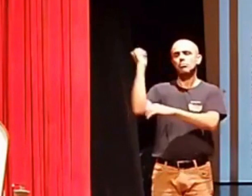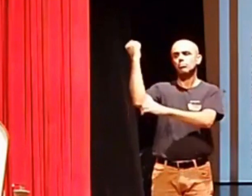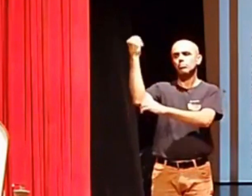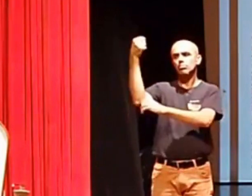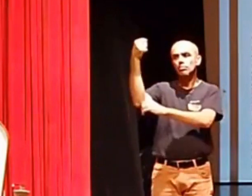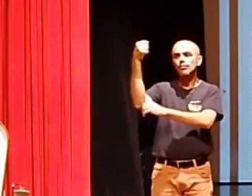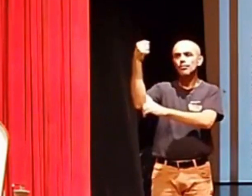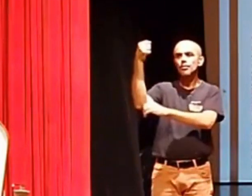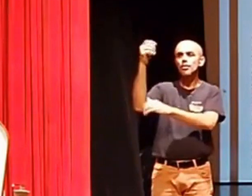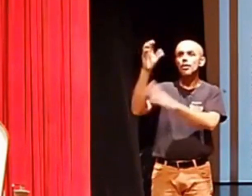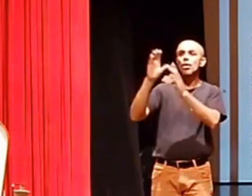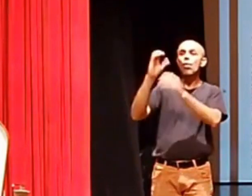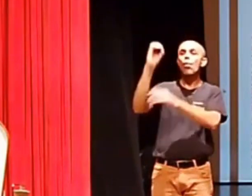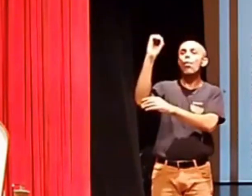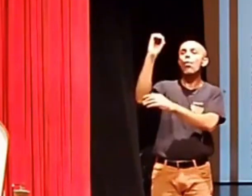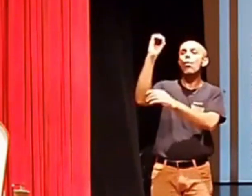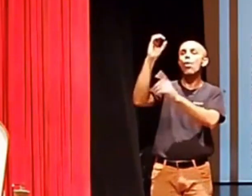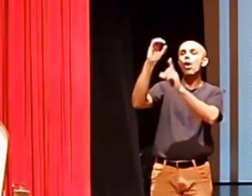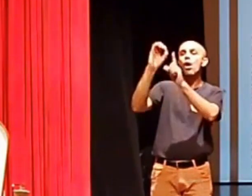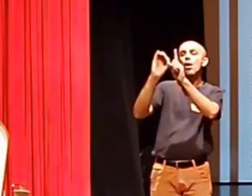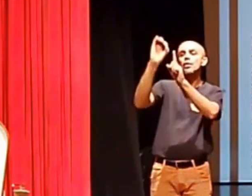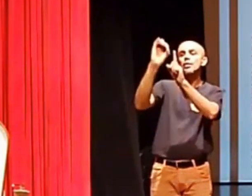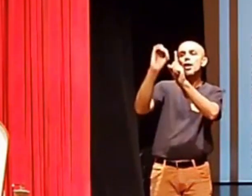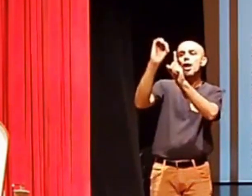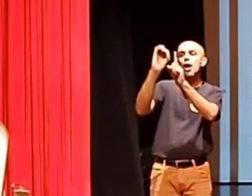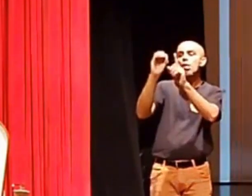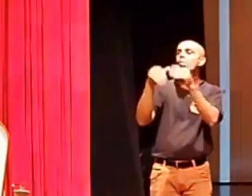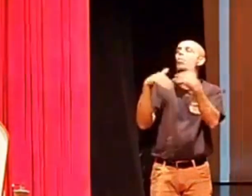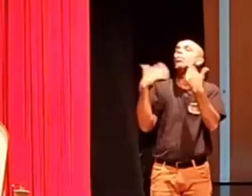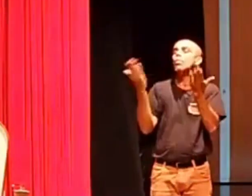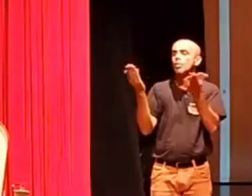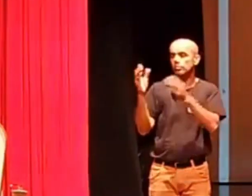e quantos graus ele possui de escoliose.